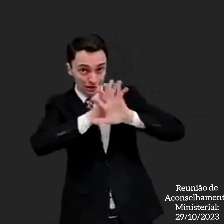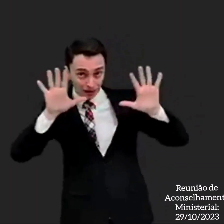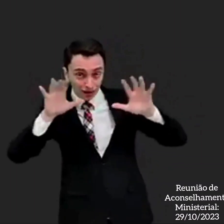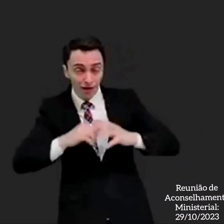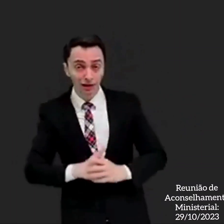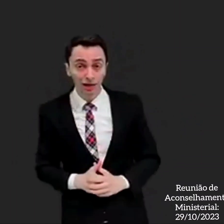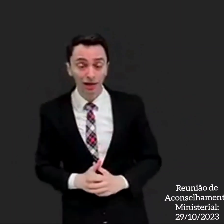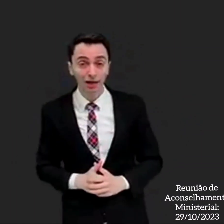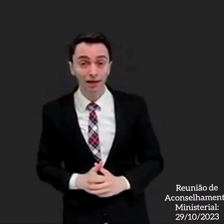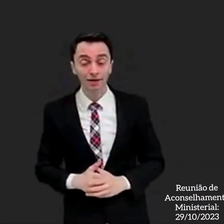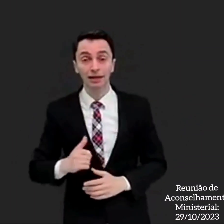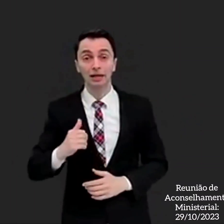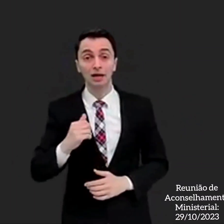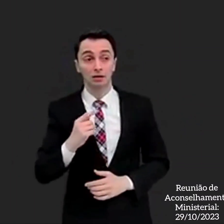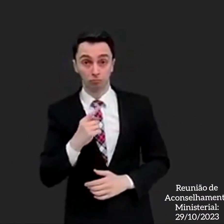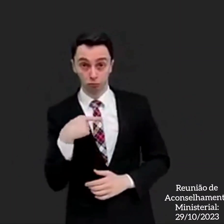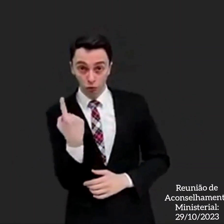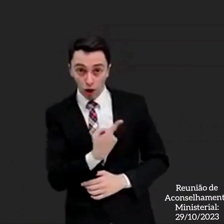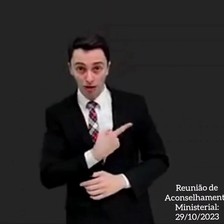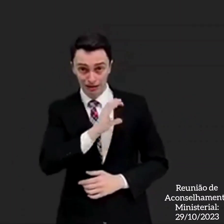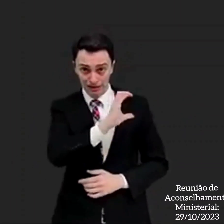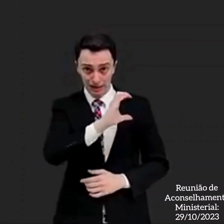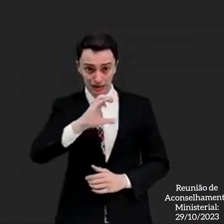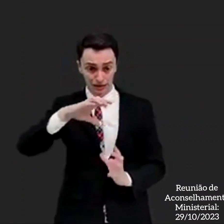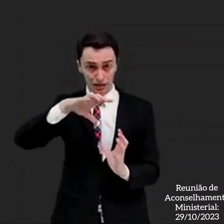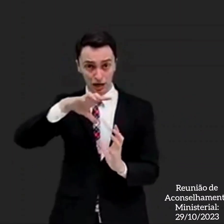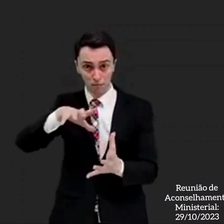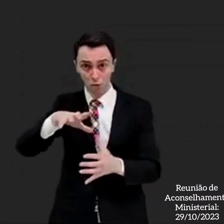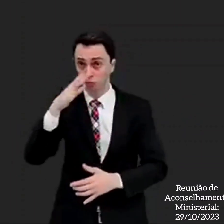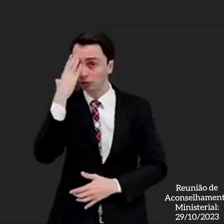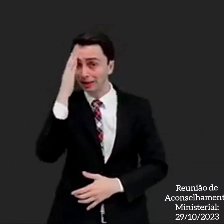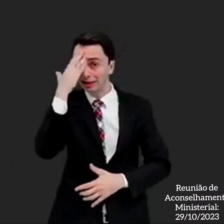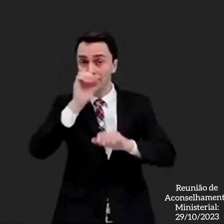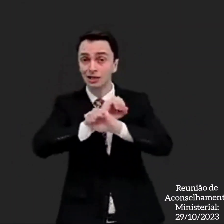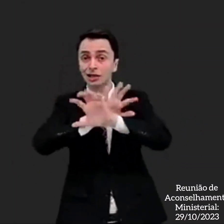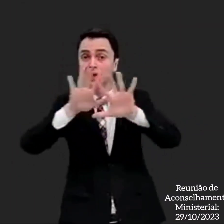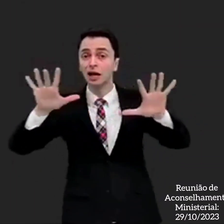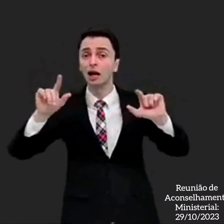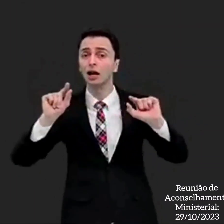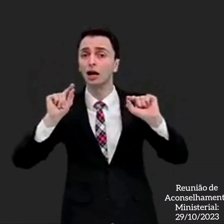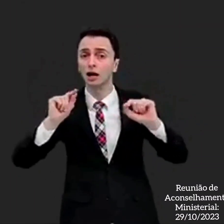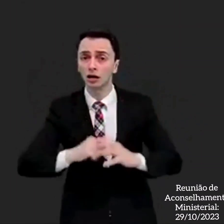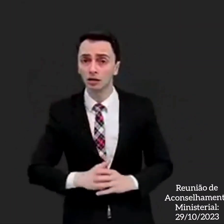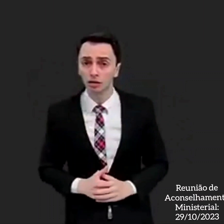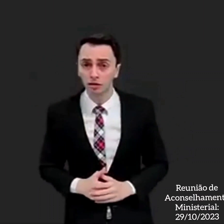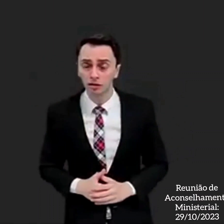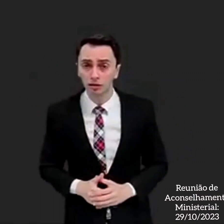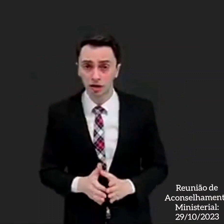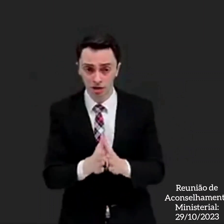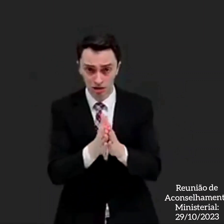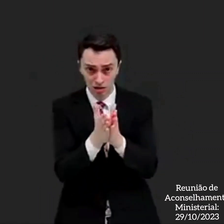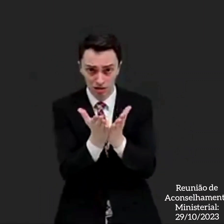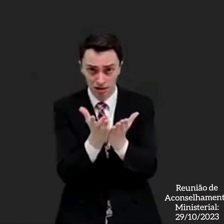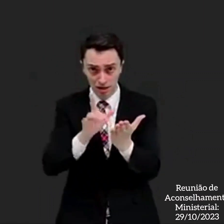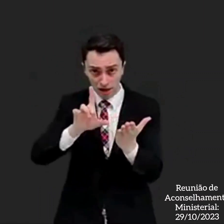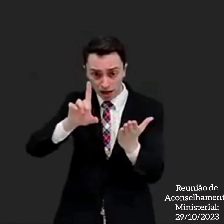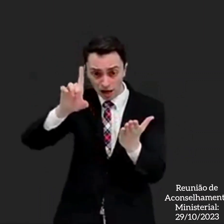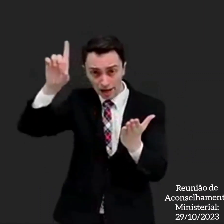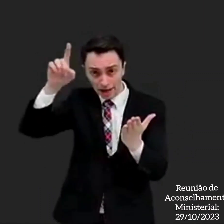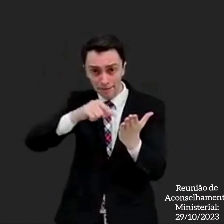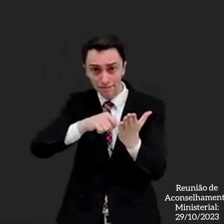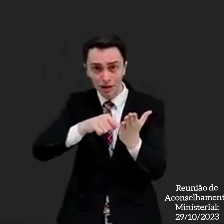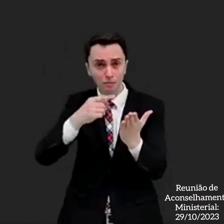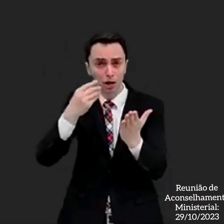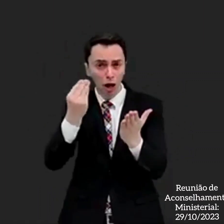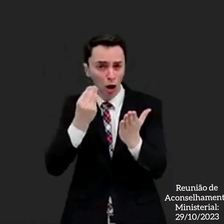nosso entendimento é, e sempre foi, que a Bíblia Sagrada resulta da inspiração verbal